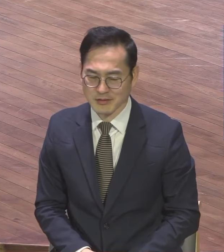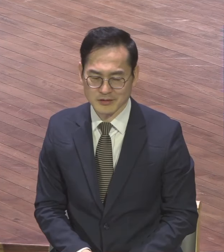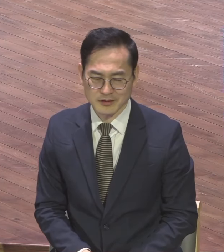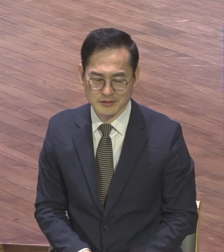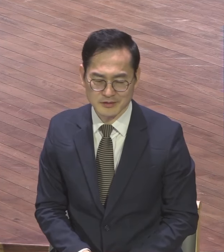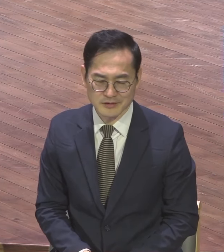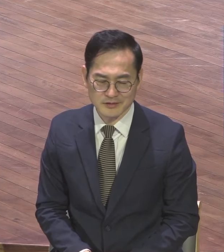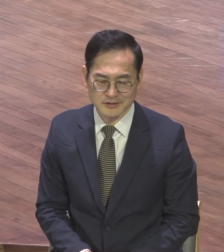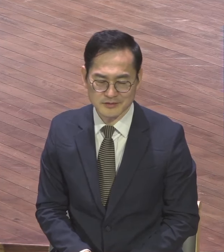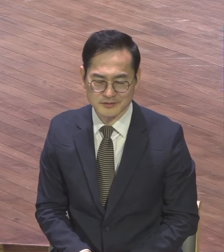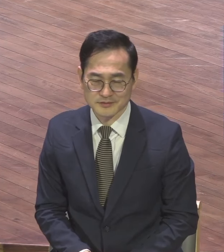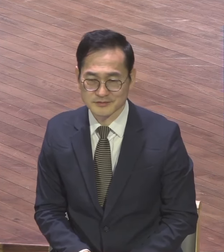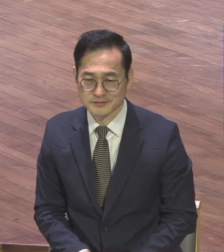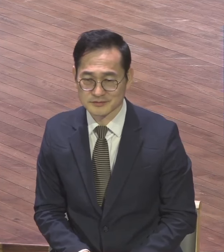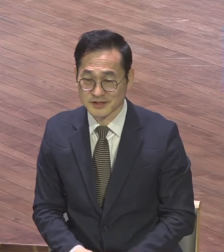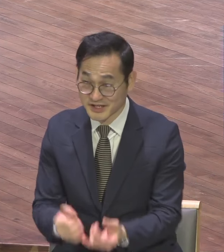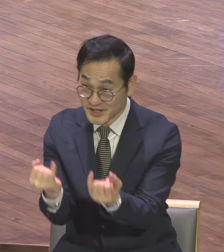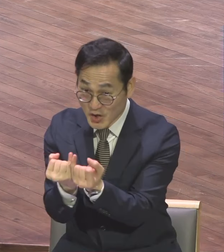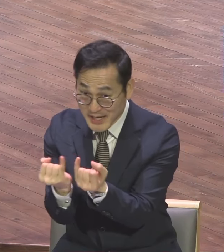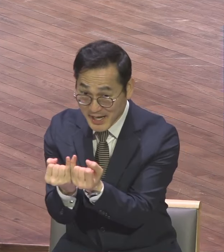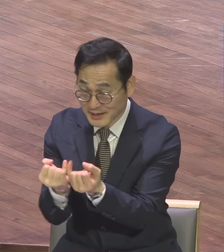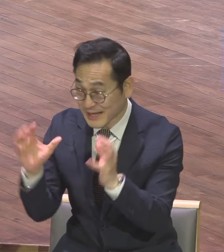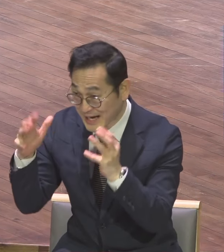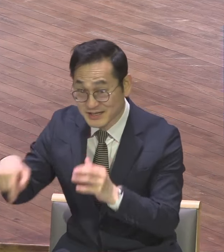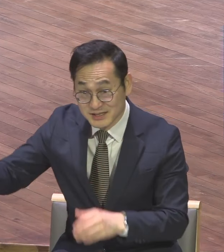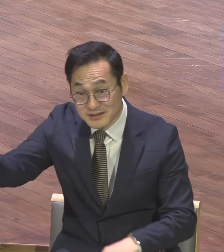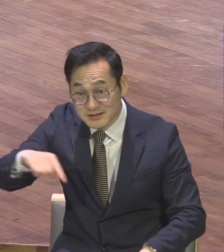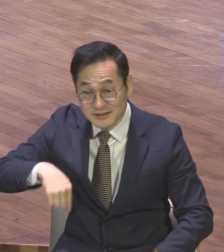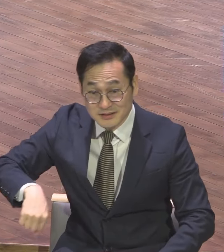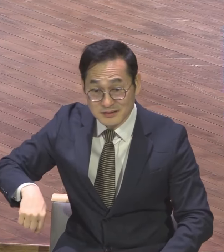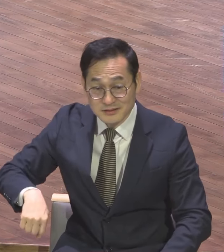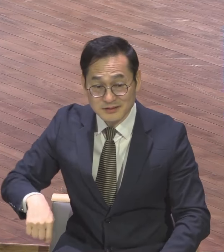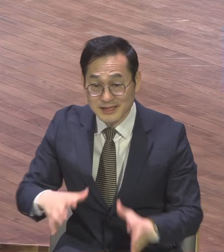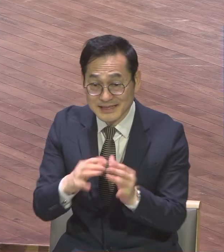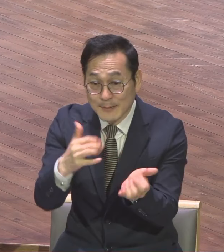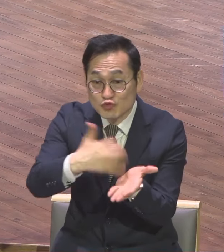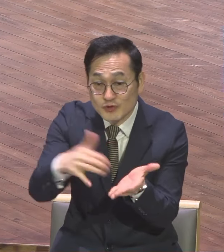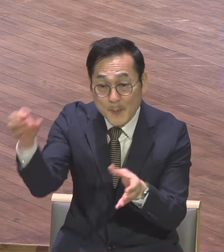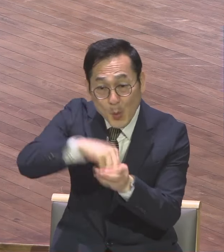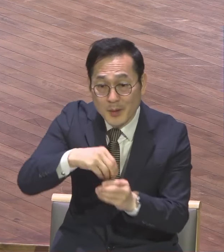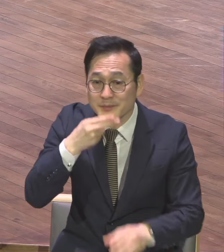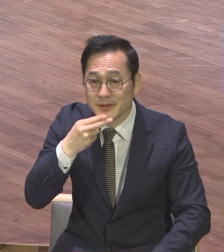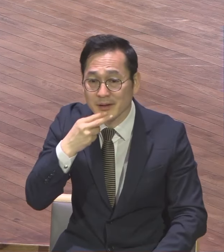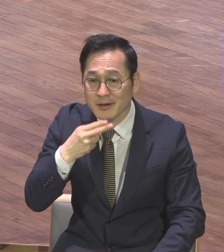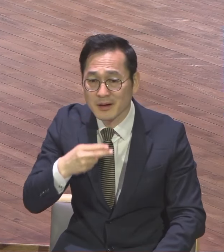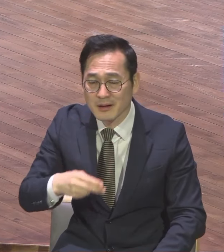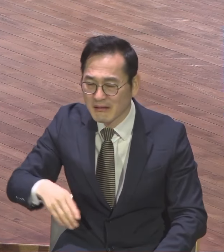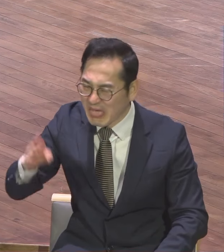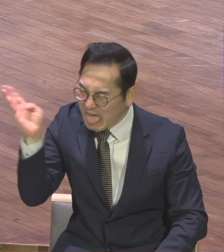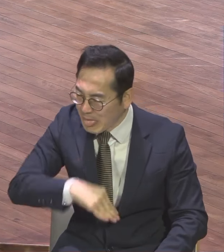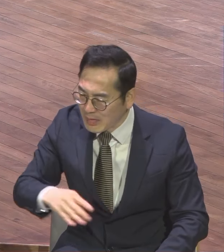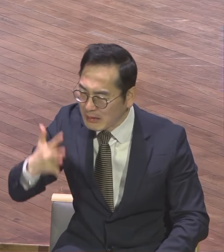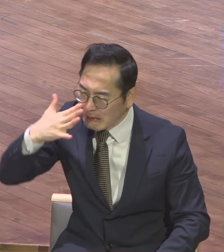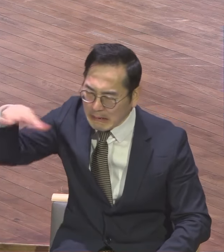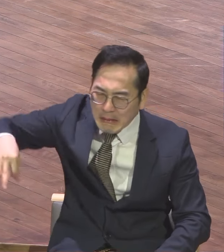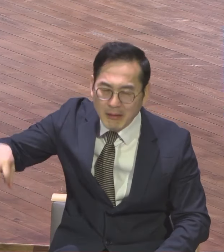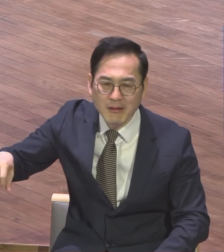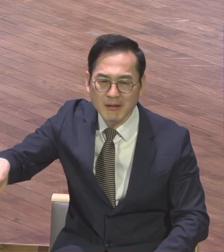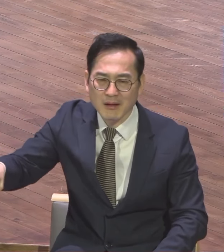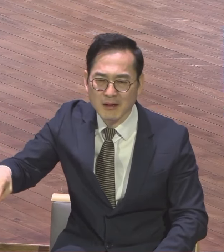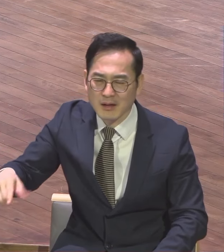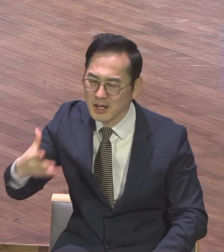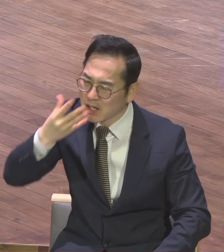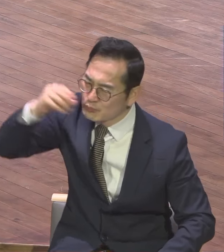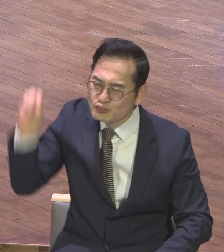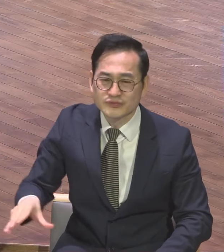당시에 이 여자와 아이들은요, 사람 취급을 받지 못하던 그런 시대였어요.